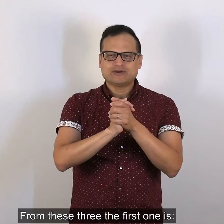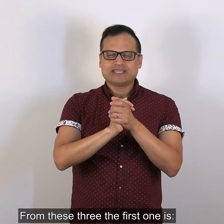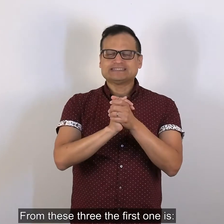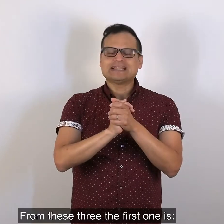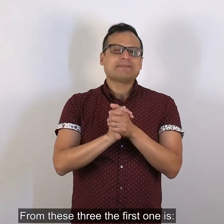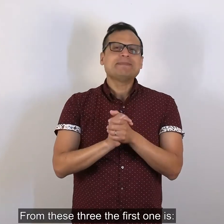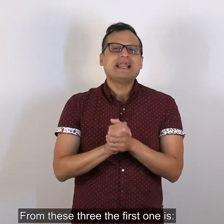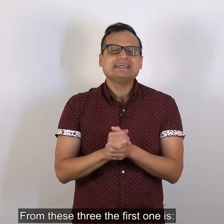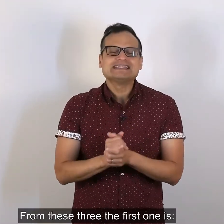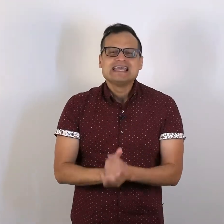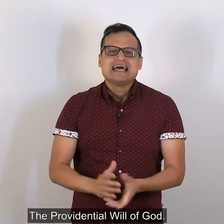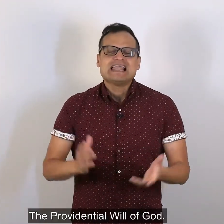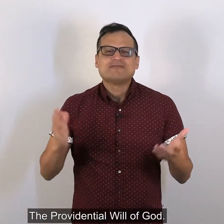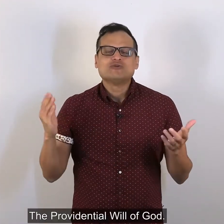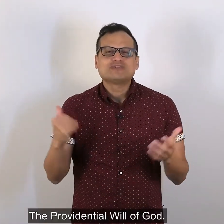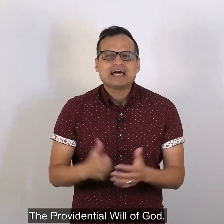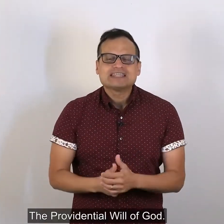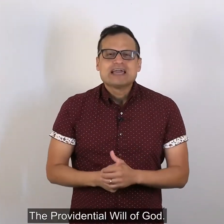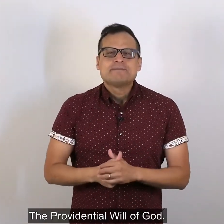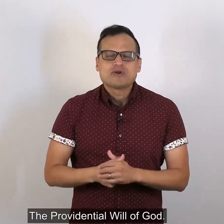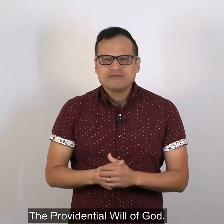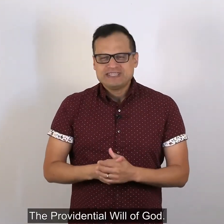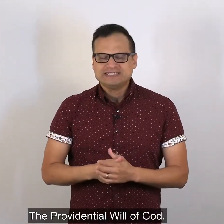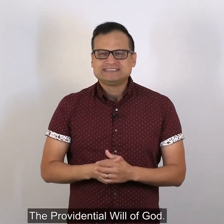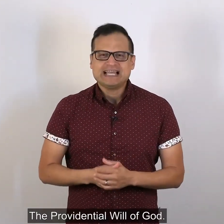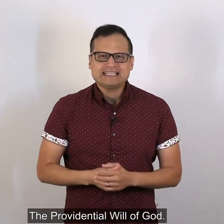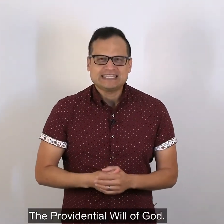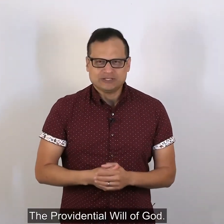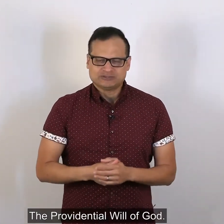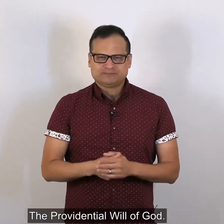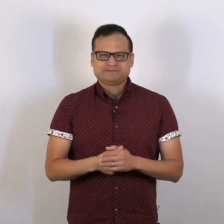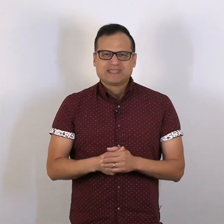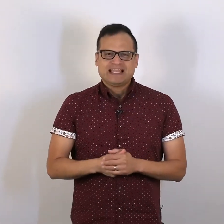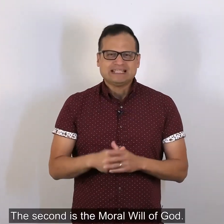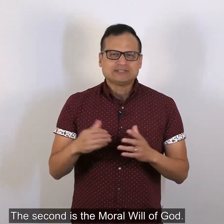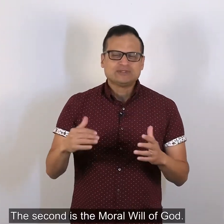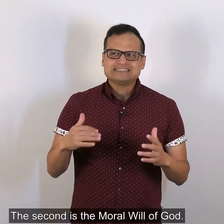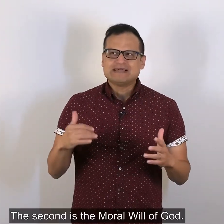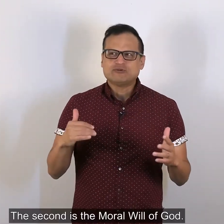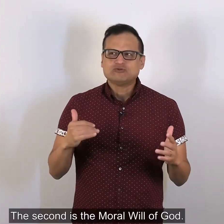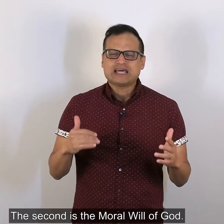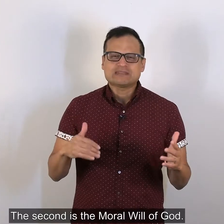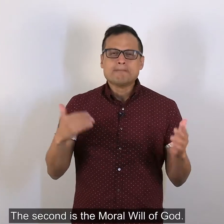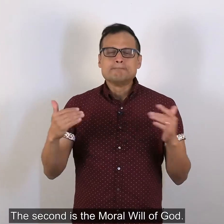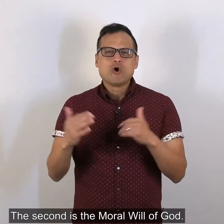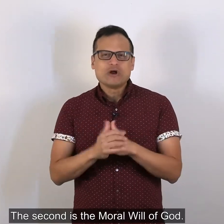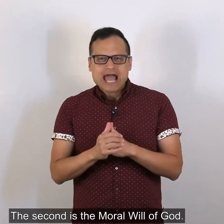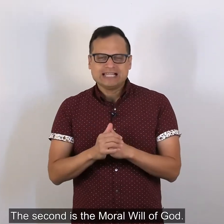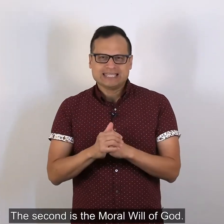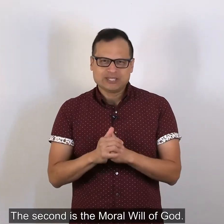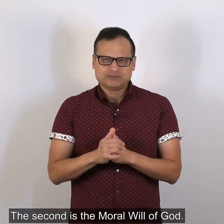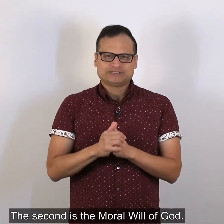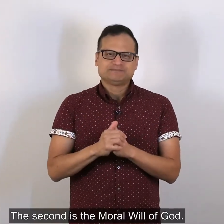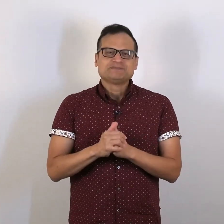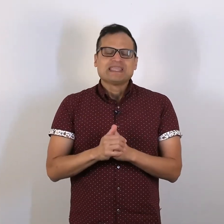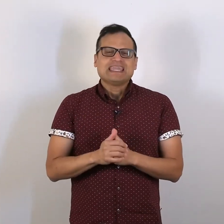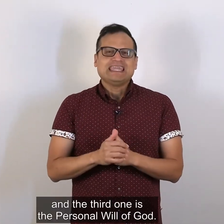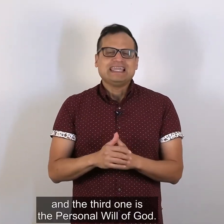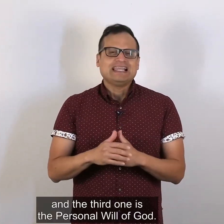tres categorías. La primera es la voluntad providencial de Dios. La segunda es la voluntad moral de Dios. Y la